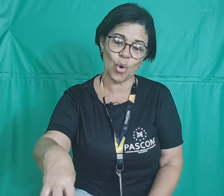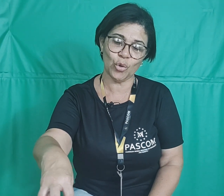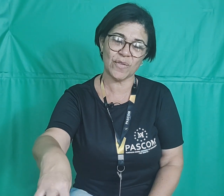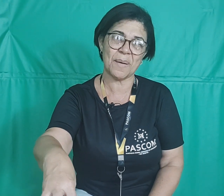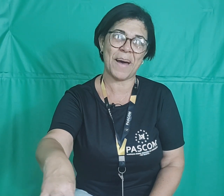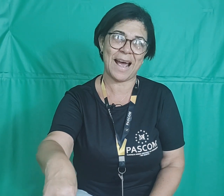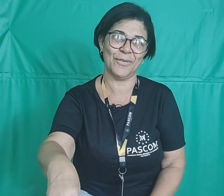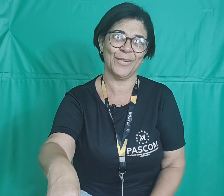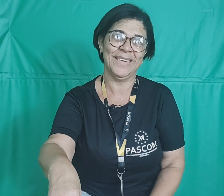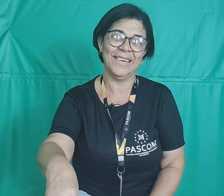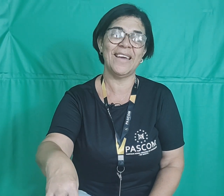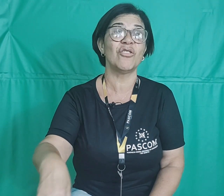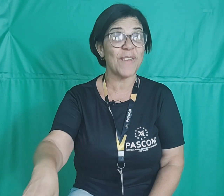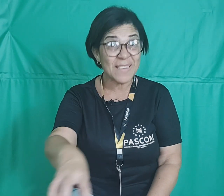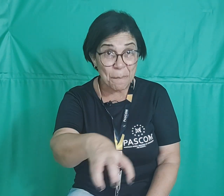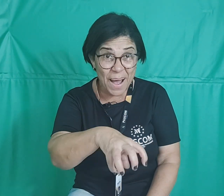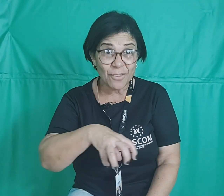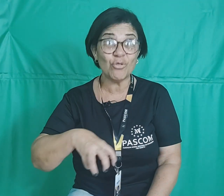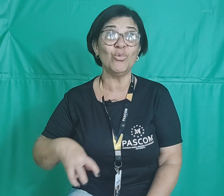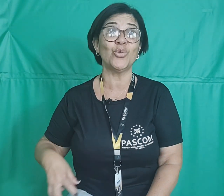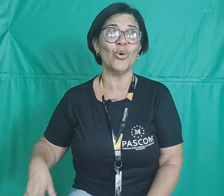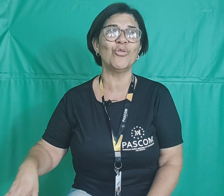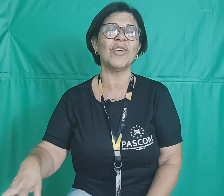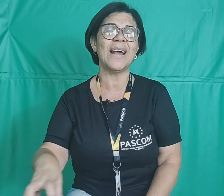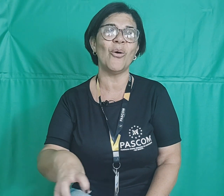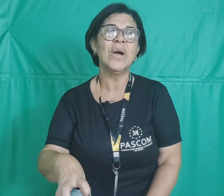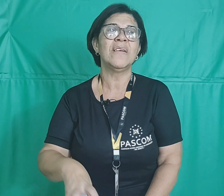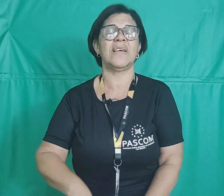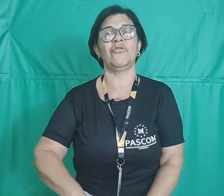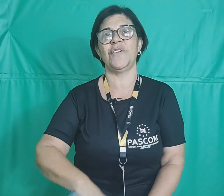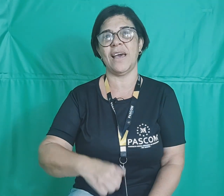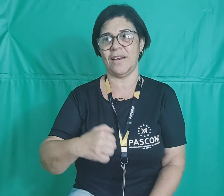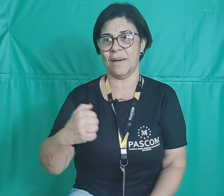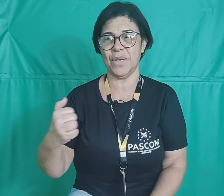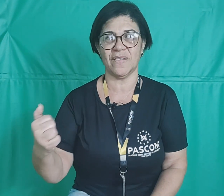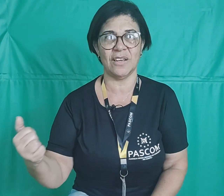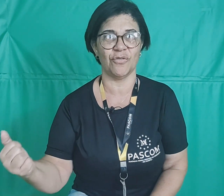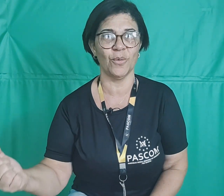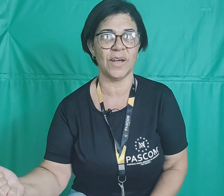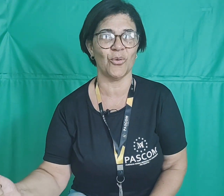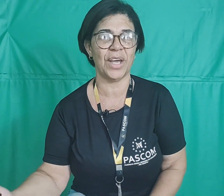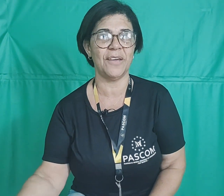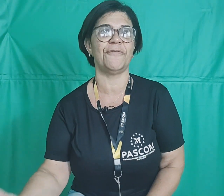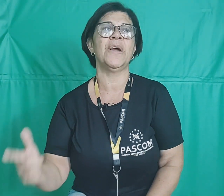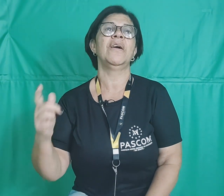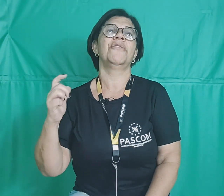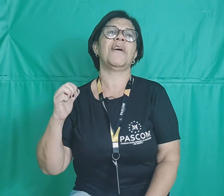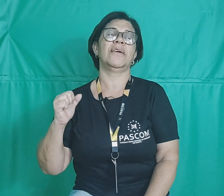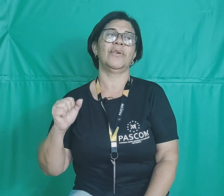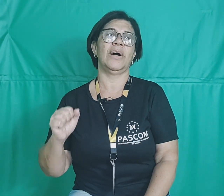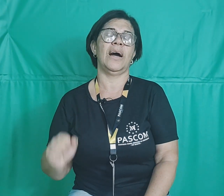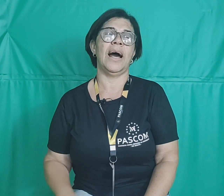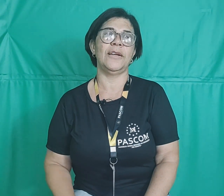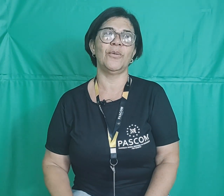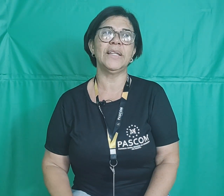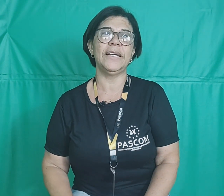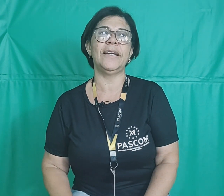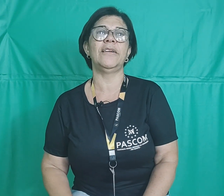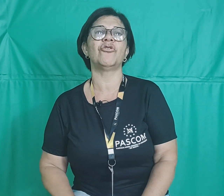todo separado, né? Eles fazem parte de um todo geral. Se eles vierem na missa, eles vão ter alguém falando a língua deles,